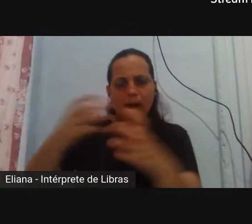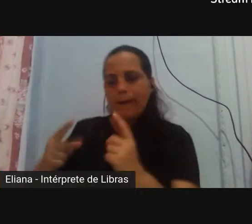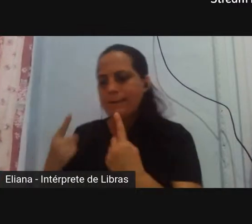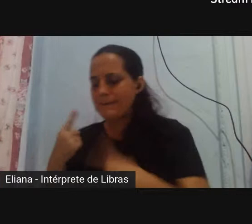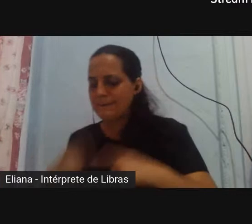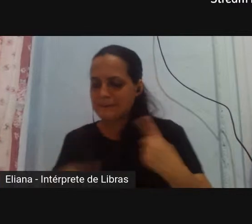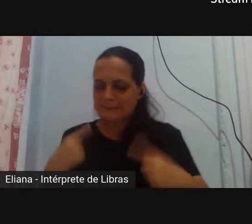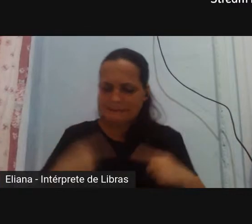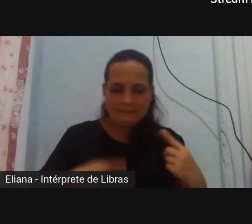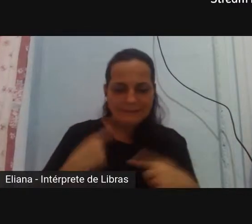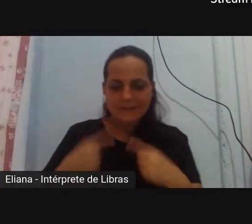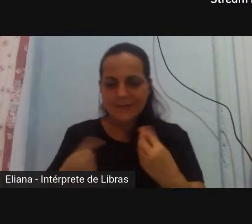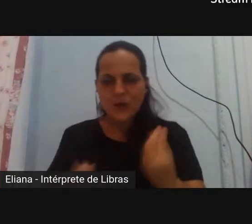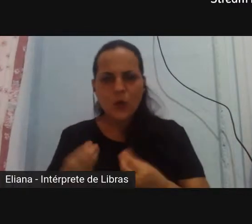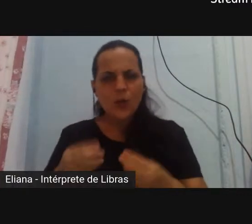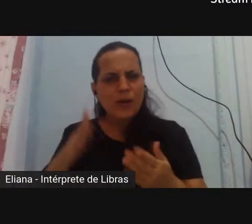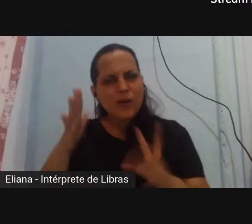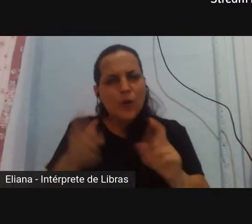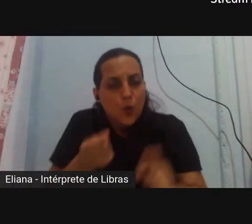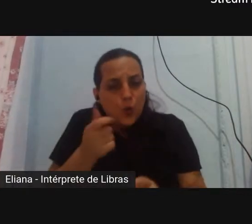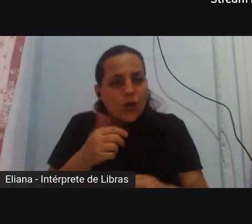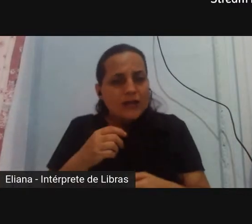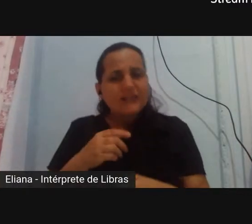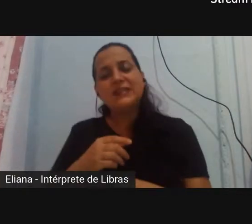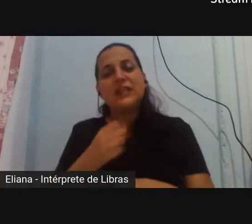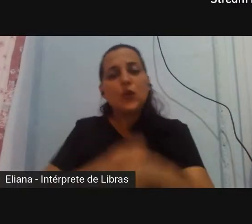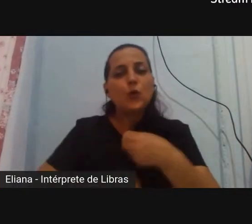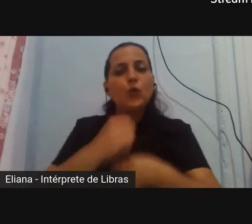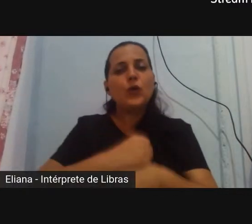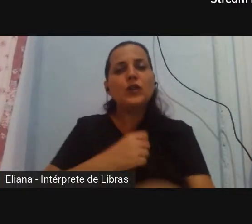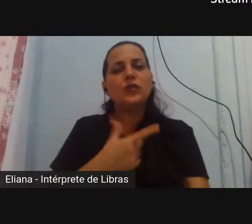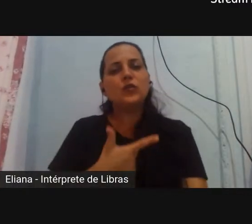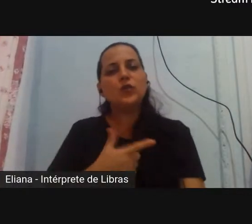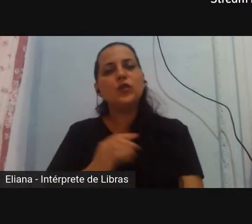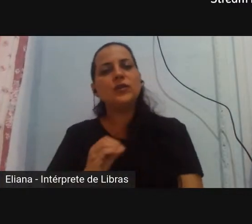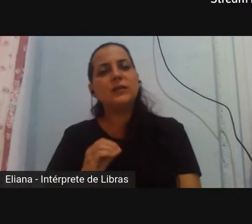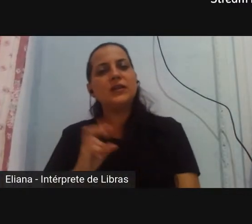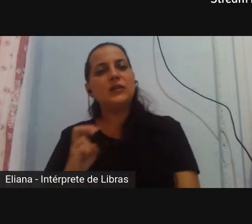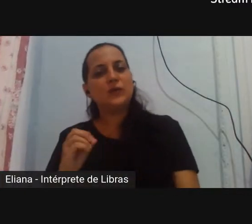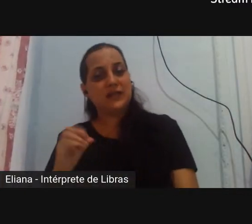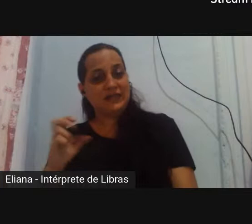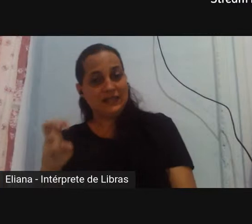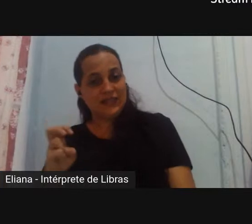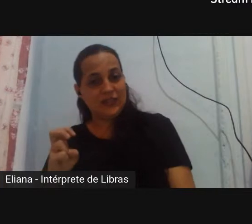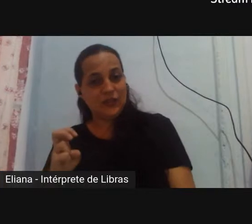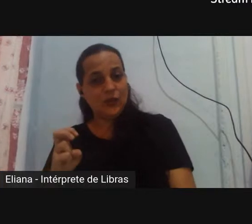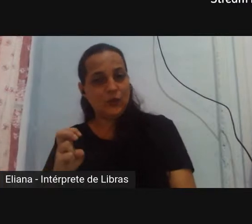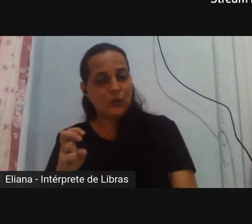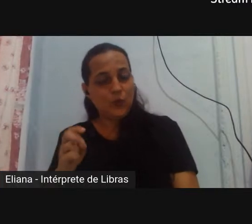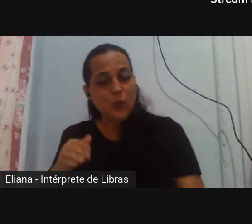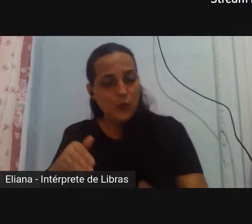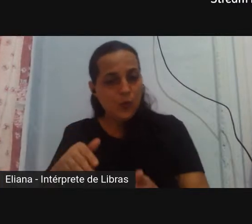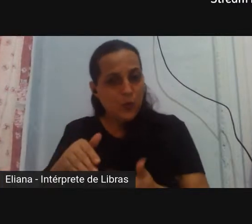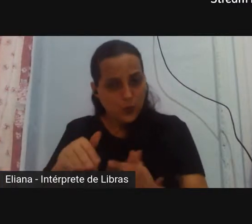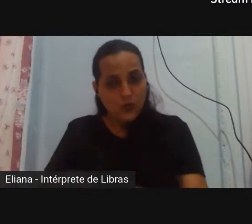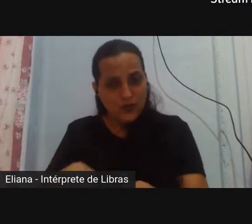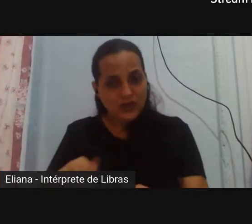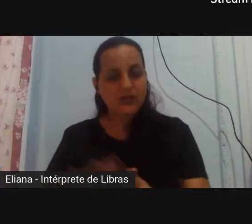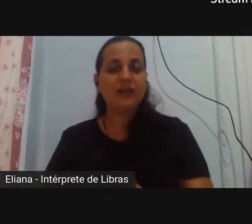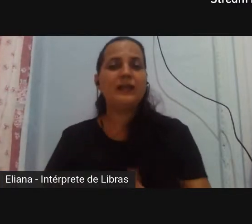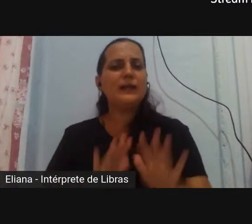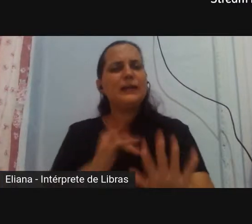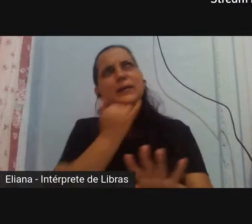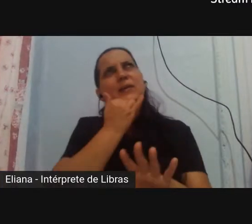no final de 2005, porque 2004, no primeiro, perdão, em 2003, o primeiro ano do governo